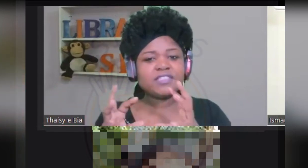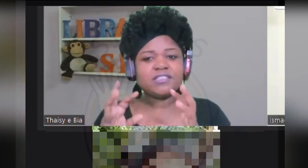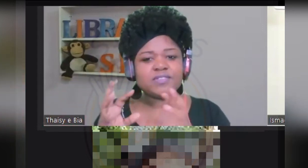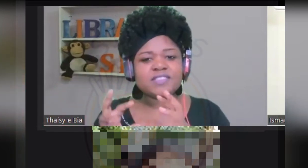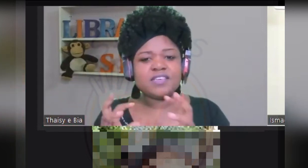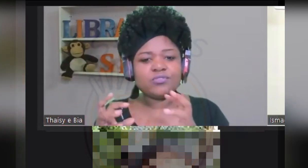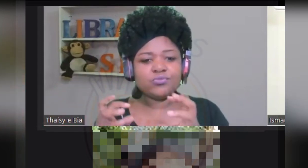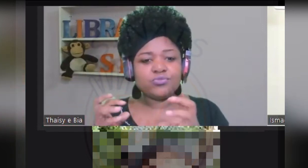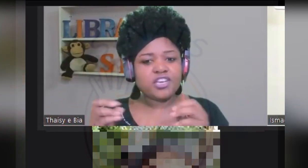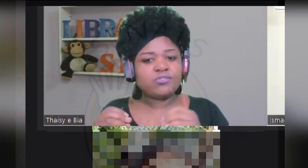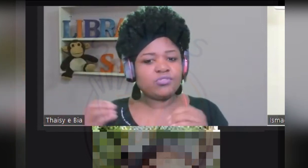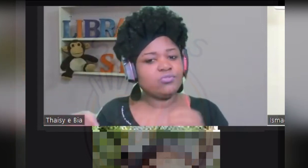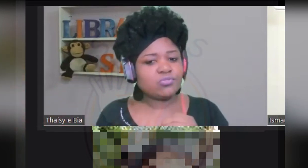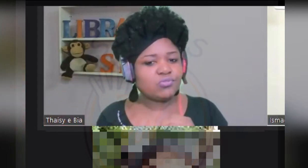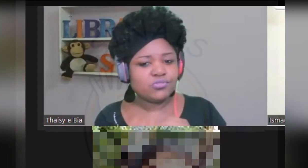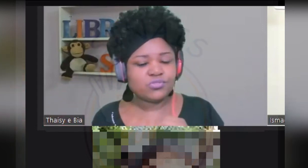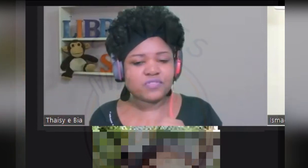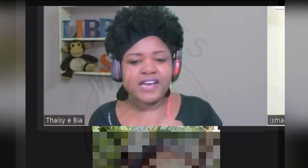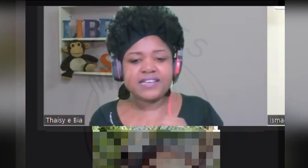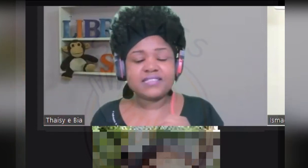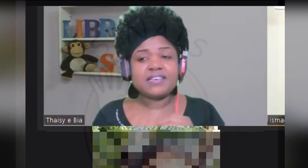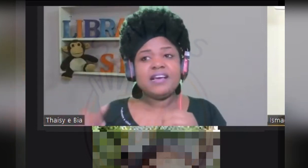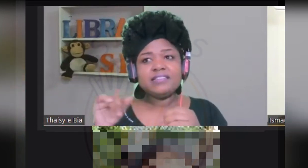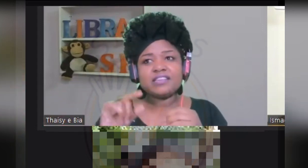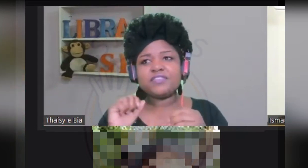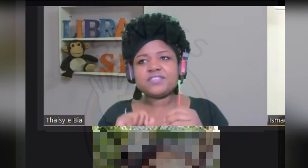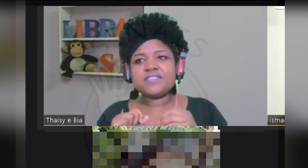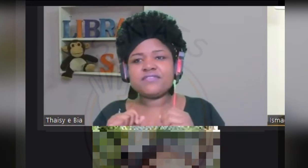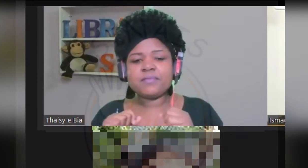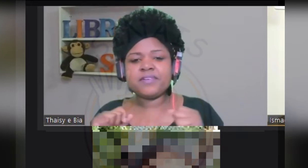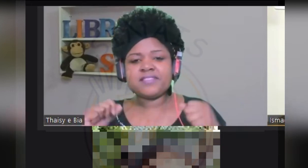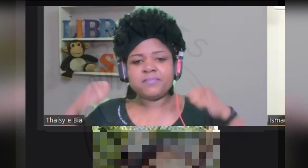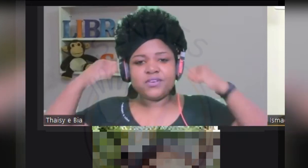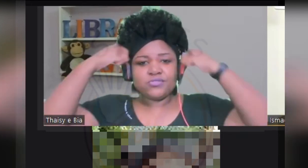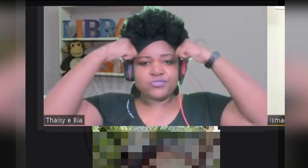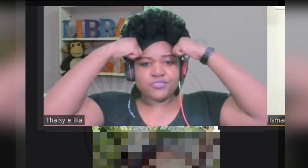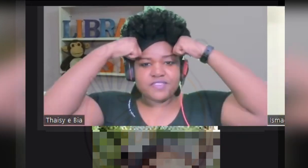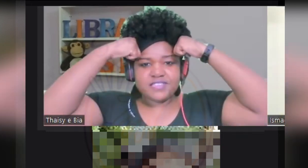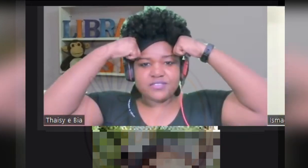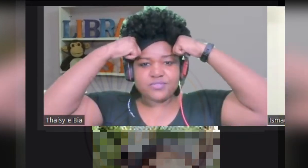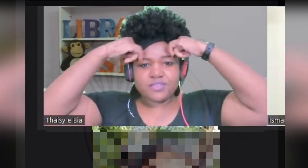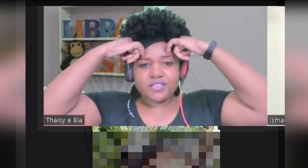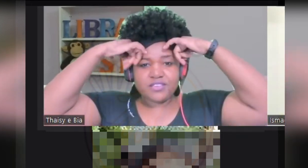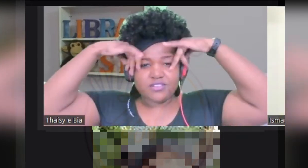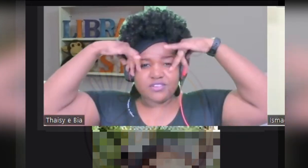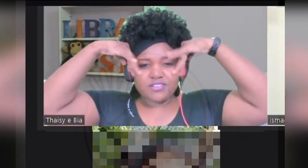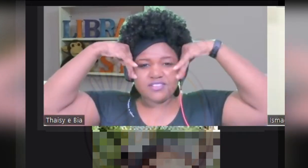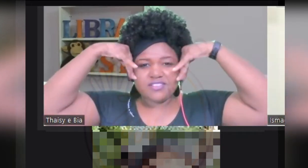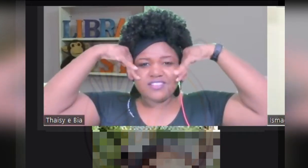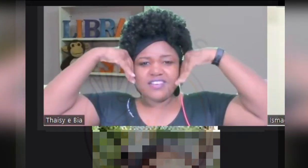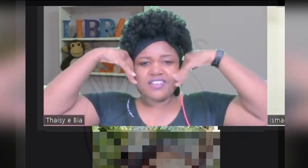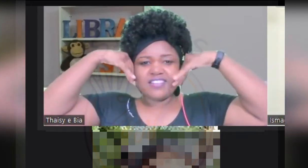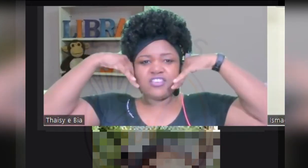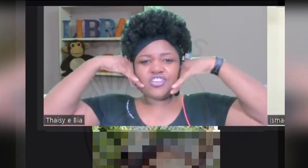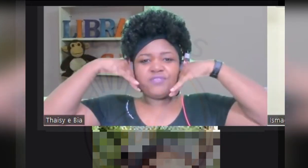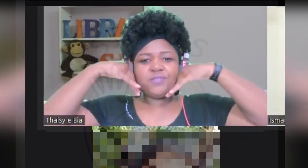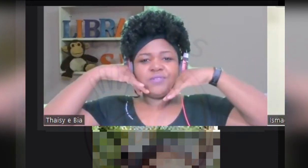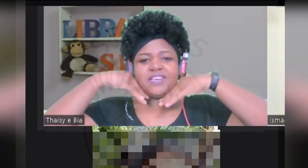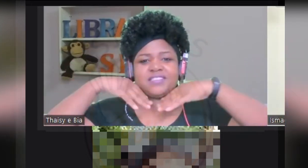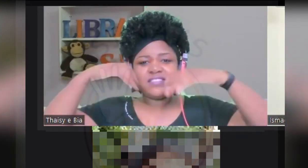observando assim o jeito que os surdos fazem, talvez você vai perceber o surdo fazendo isso aqui, ó. Quem já viu esse